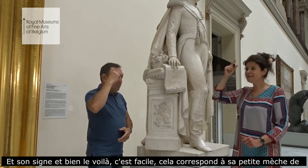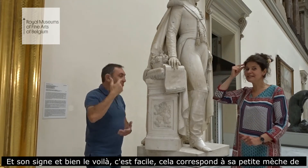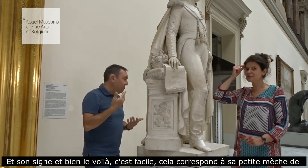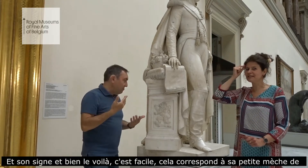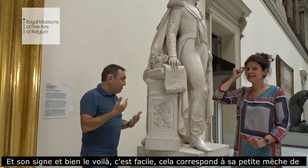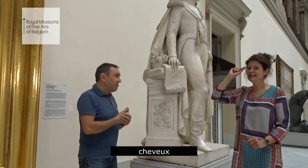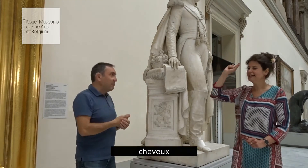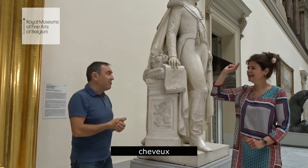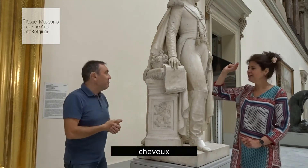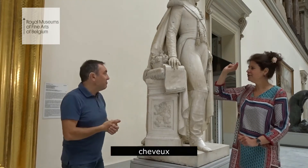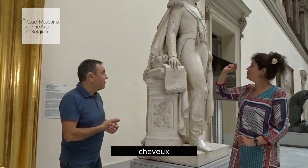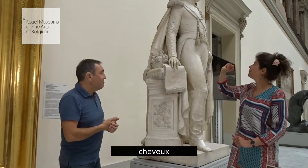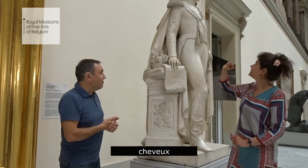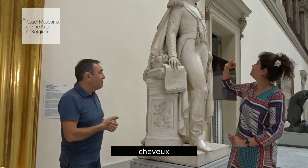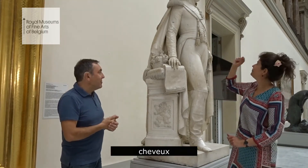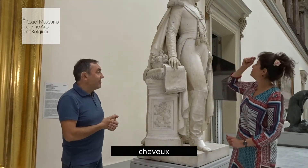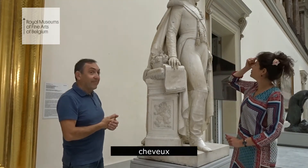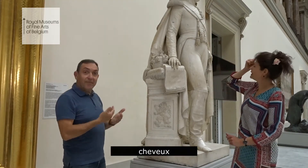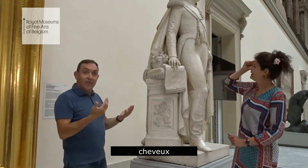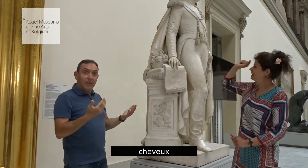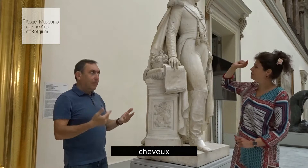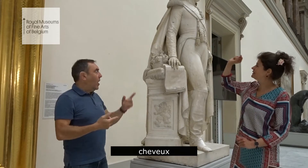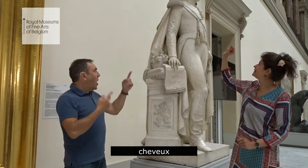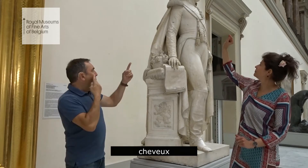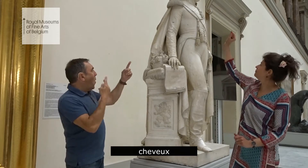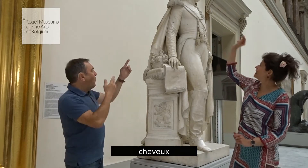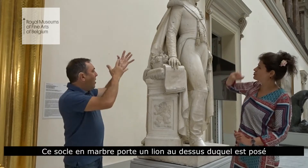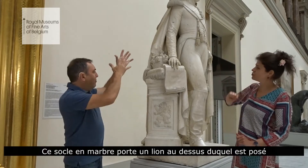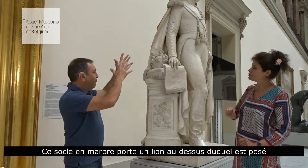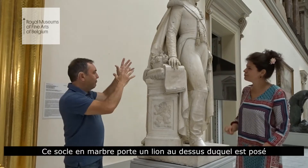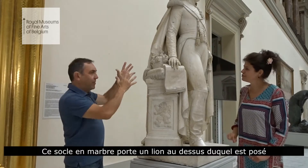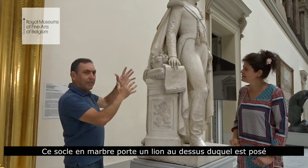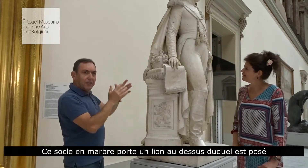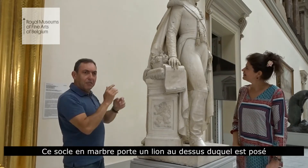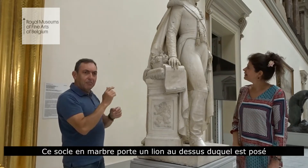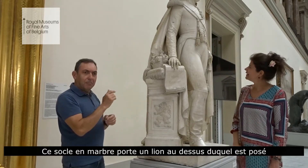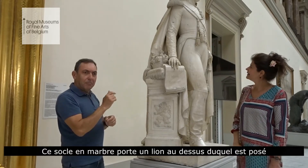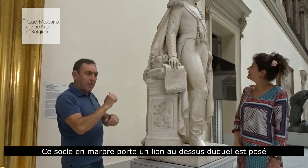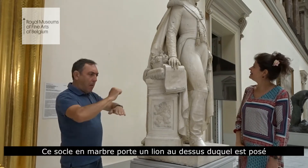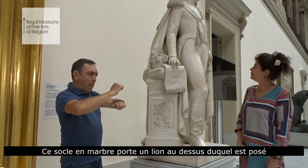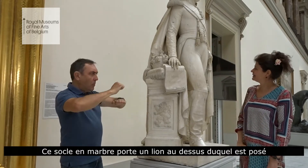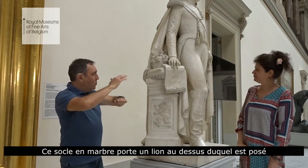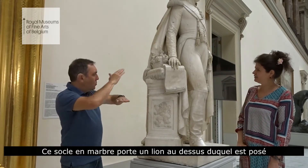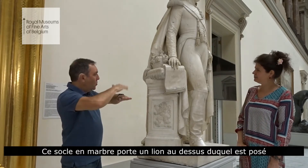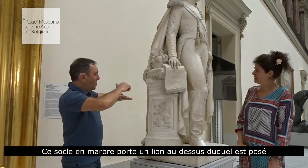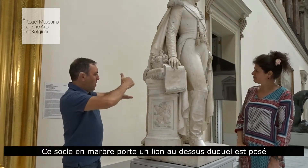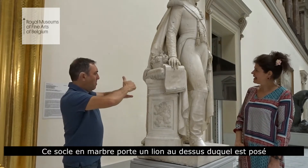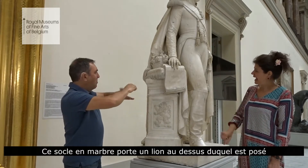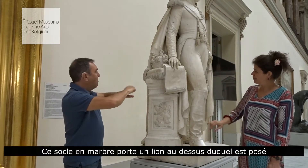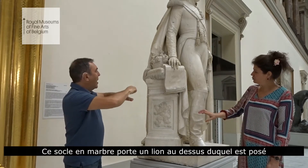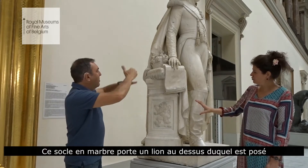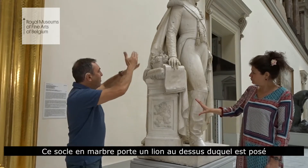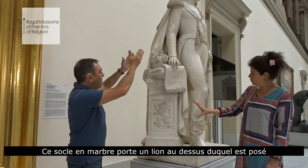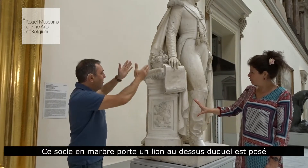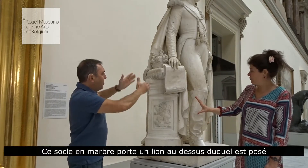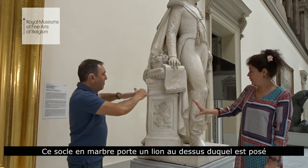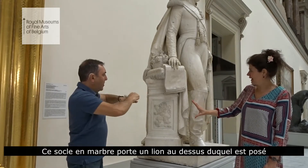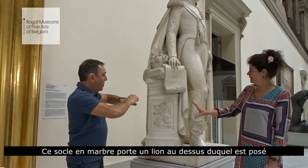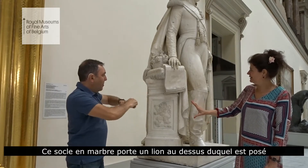c'est aussi le petit favori et la petite mèche de cheveux qui l'identifie bien. Alors ce socle porte un lion